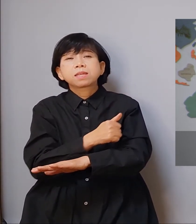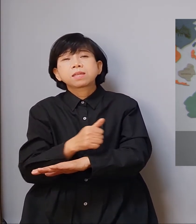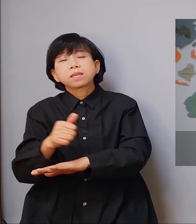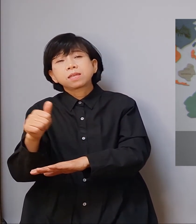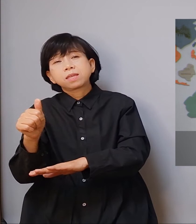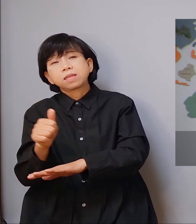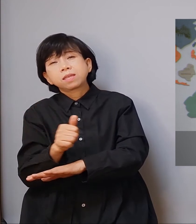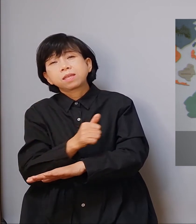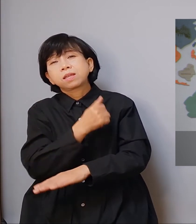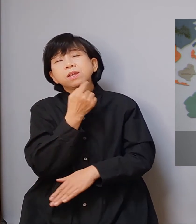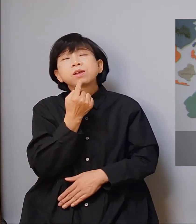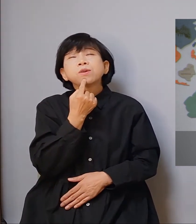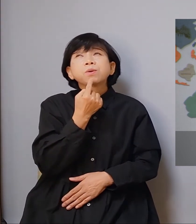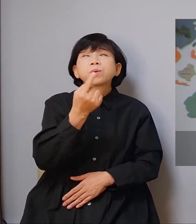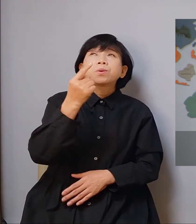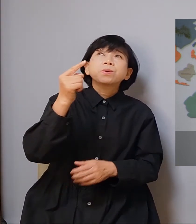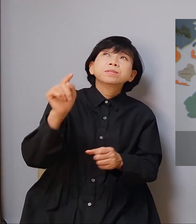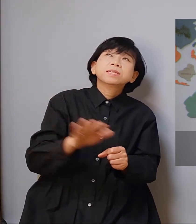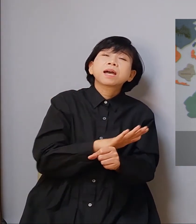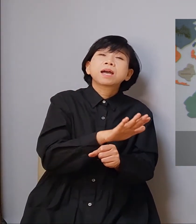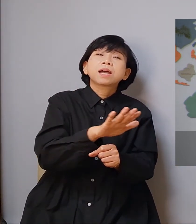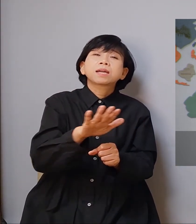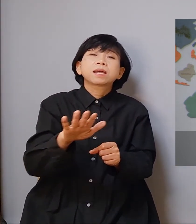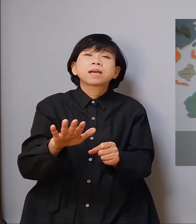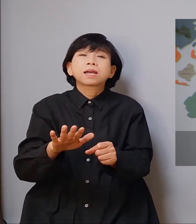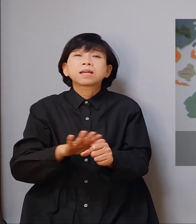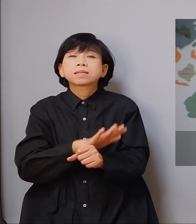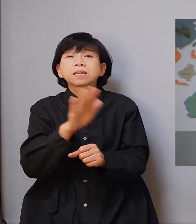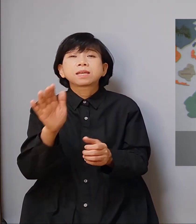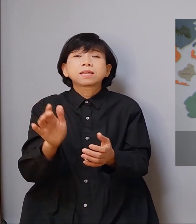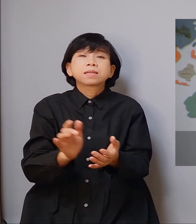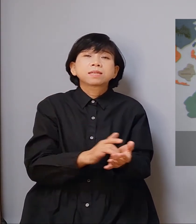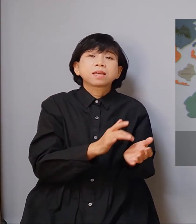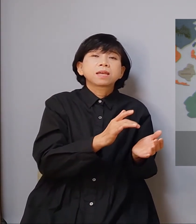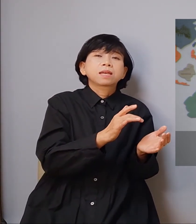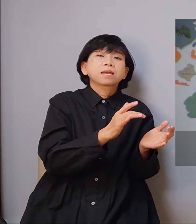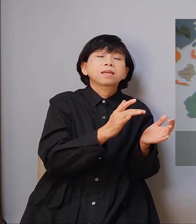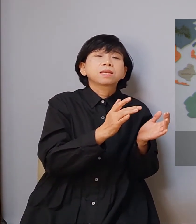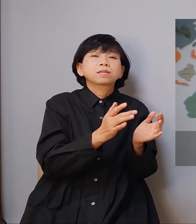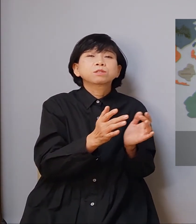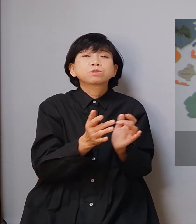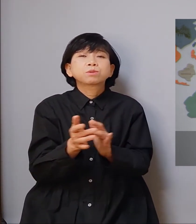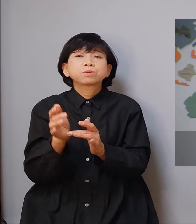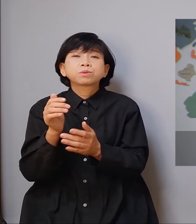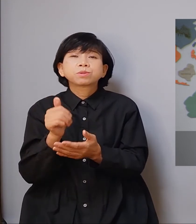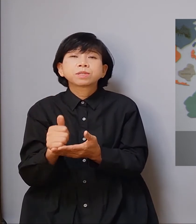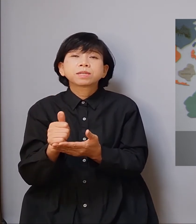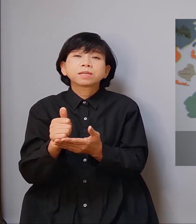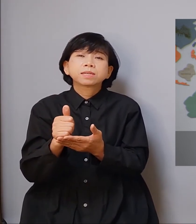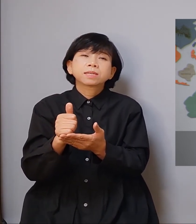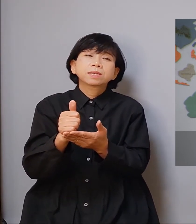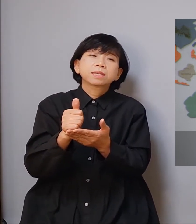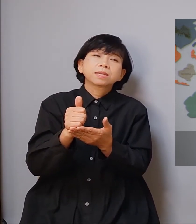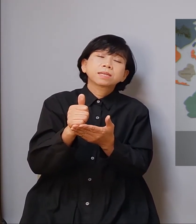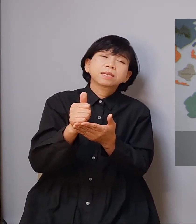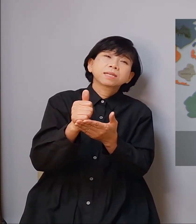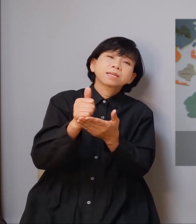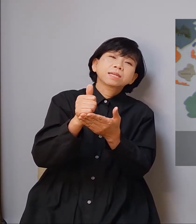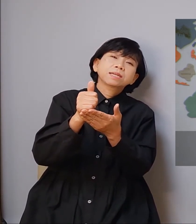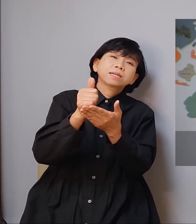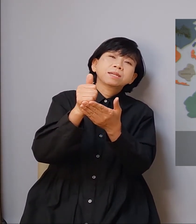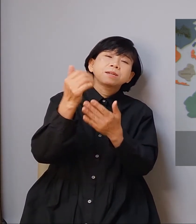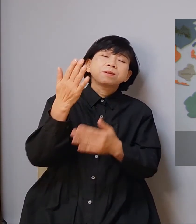예수님, 오 사랑의 예수, 내 마음을 곧 활짝